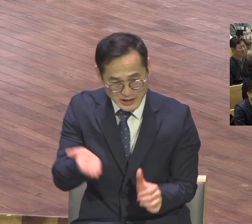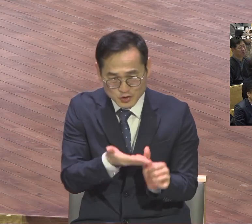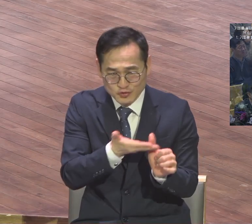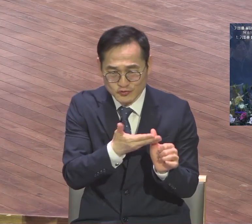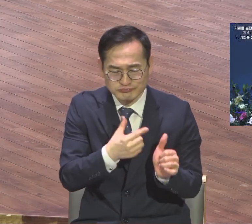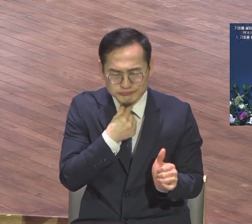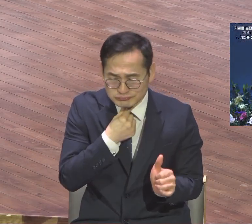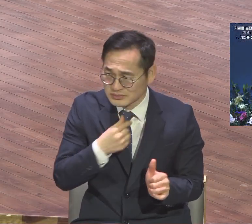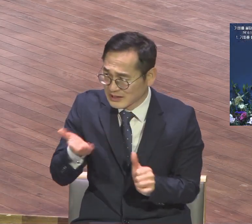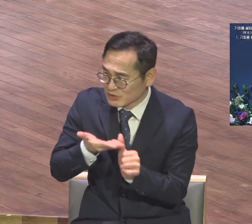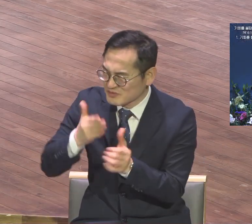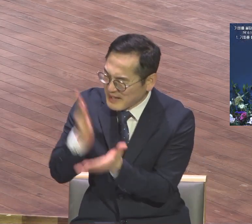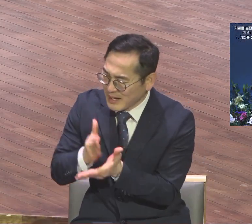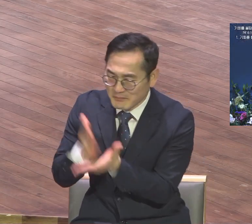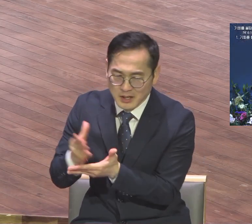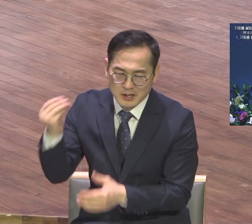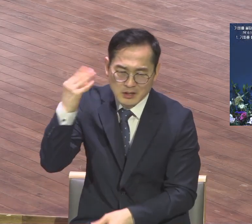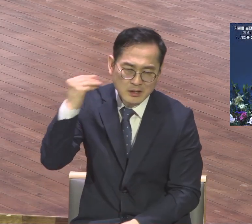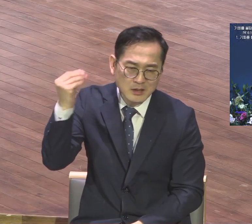언제